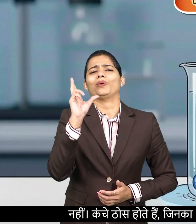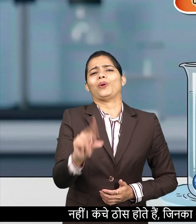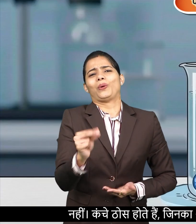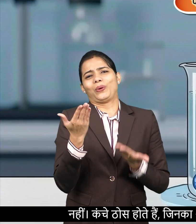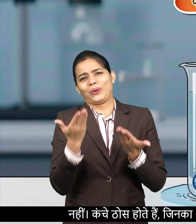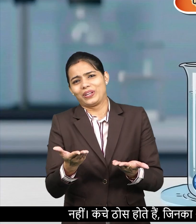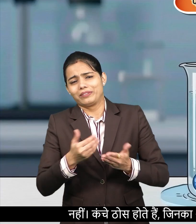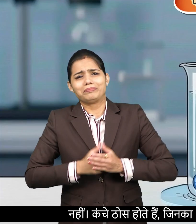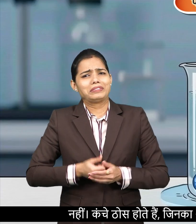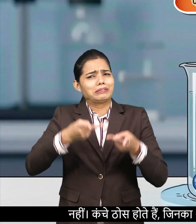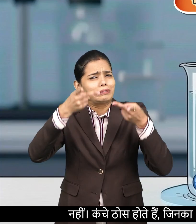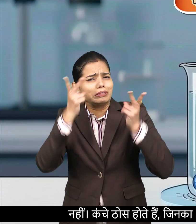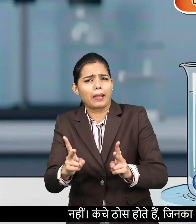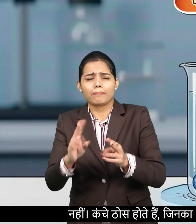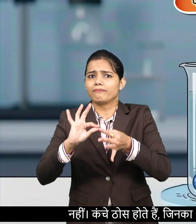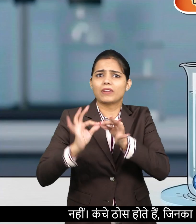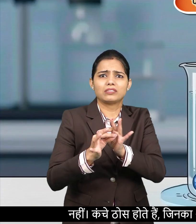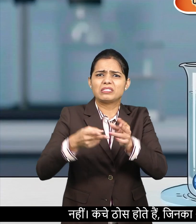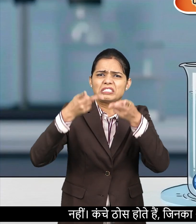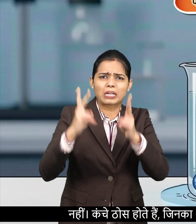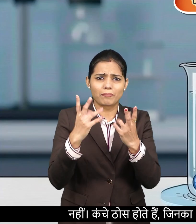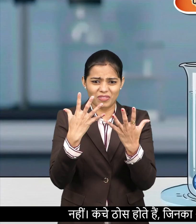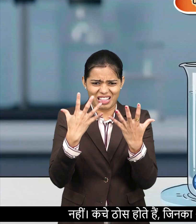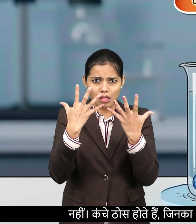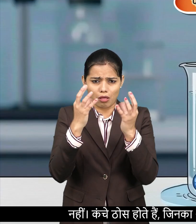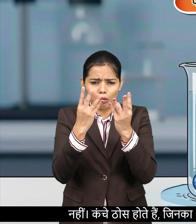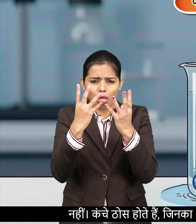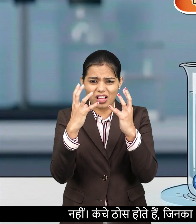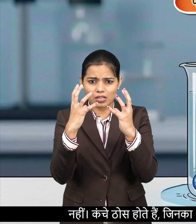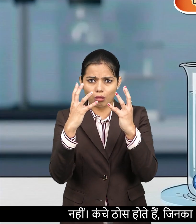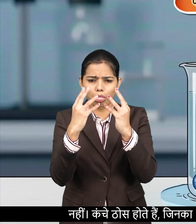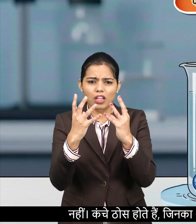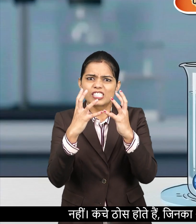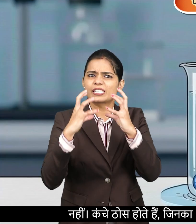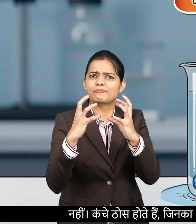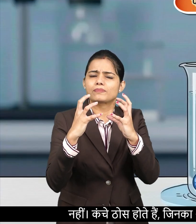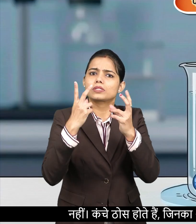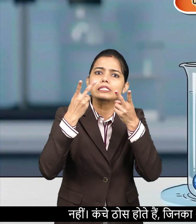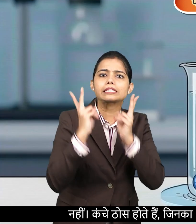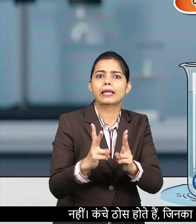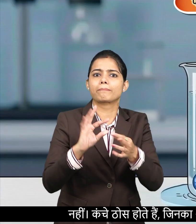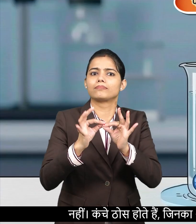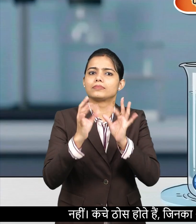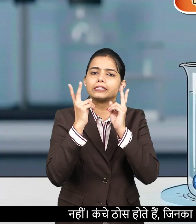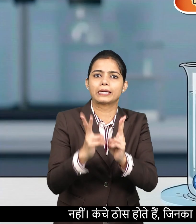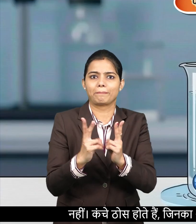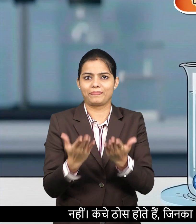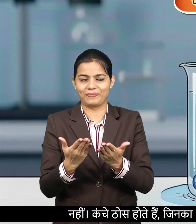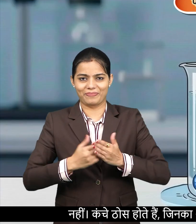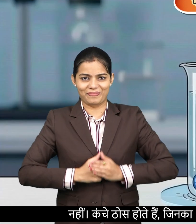नहीं, कंचे ठोस होते हैं जिनका आकार और आकारमान साइज निश्चित होता है।